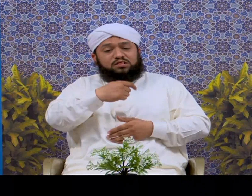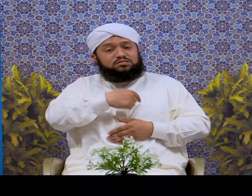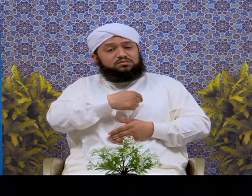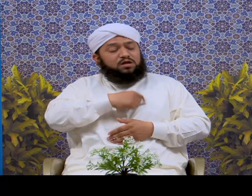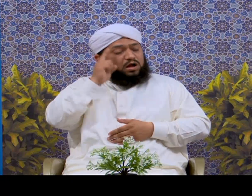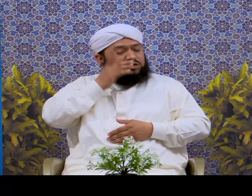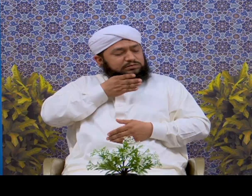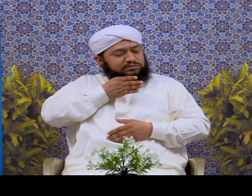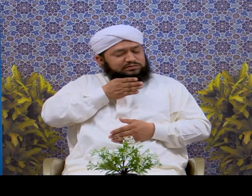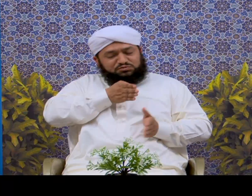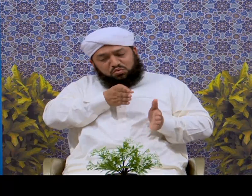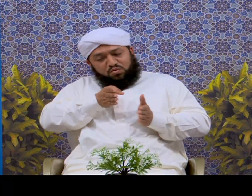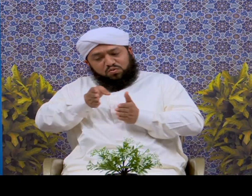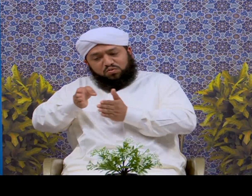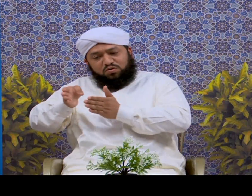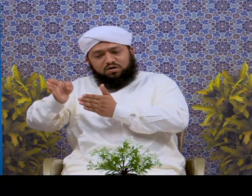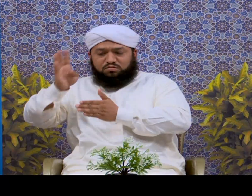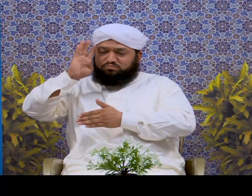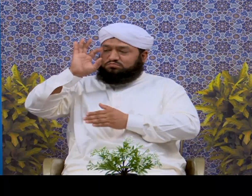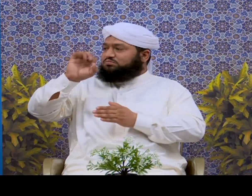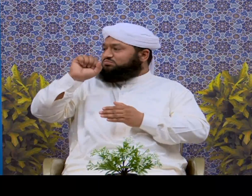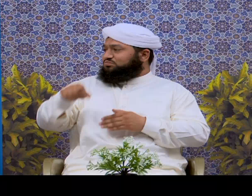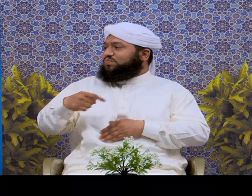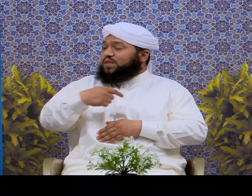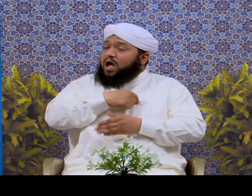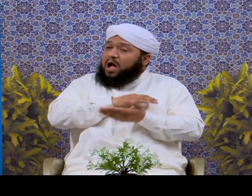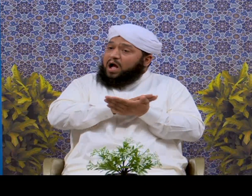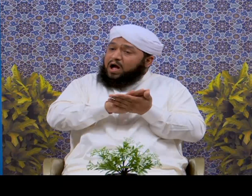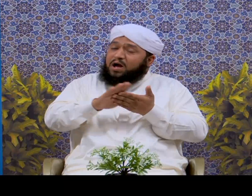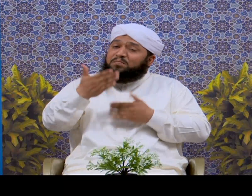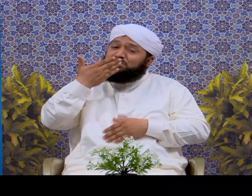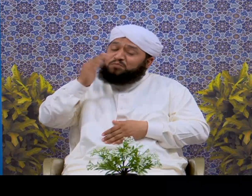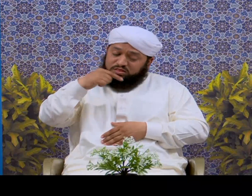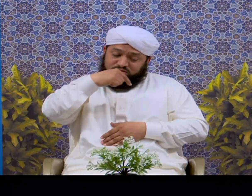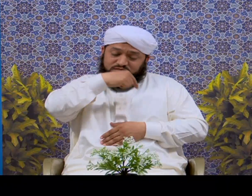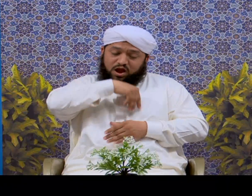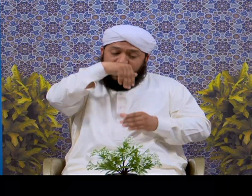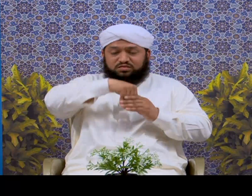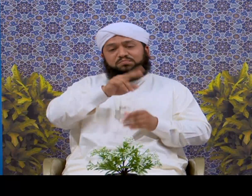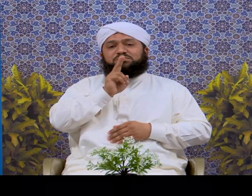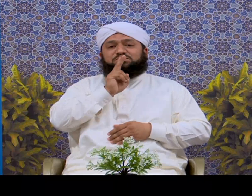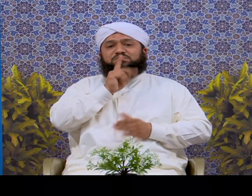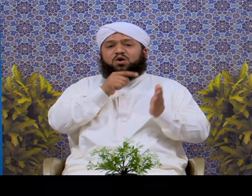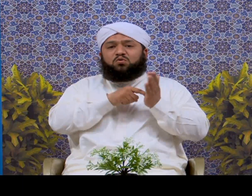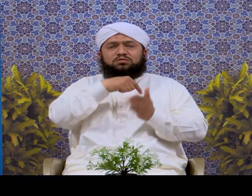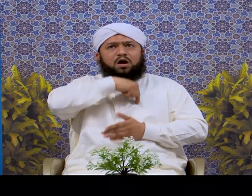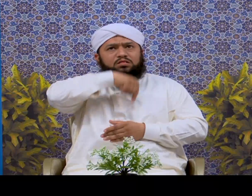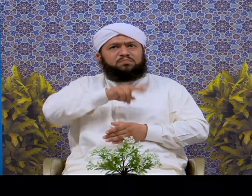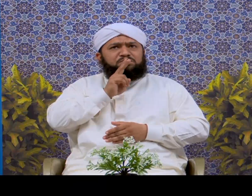سے کنارہ کر لیتا ہے۔ معلوم ہوا تقویٰ اصل میں دل کی ایک کیفیت ہے، مگر دل کی یہ کیفیت بنے گی